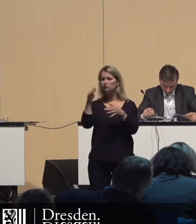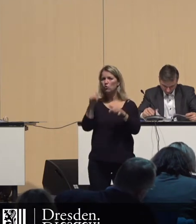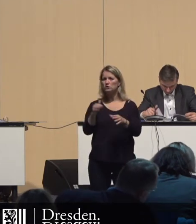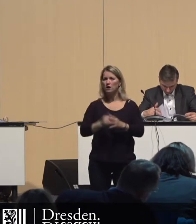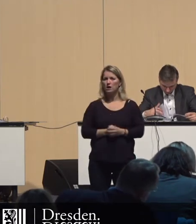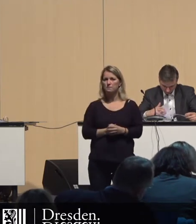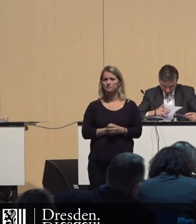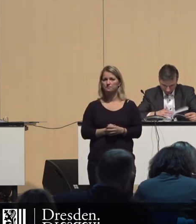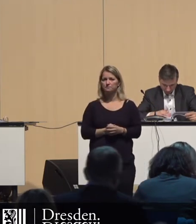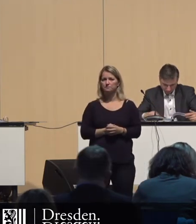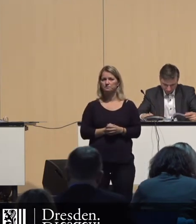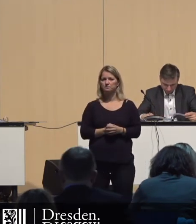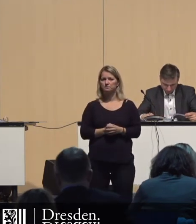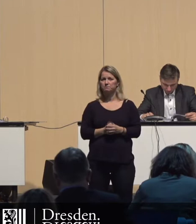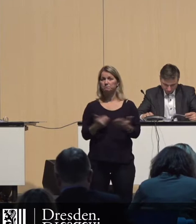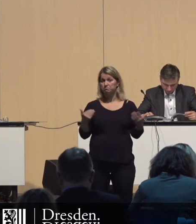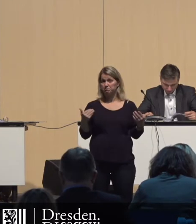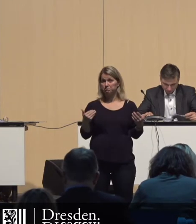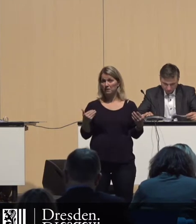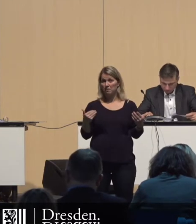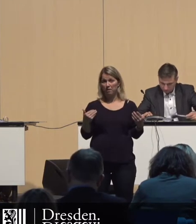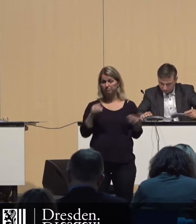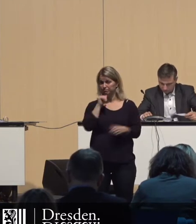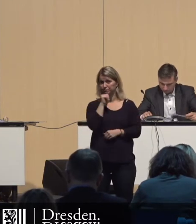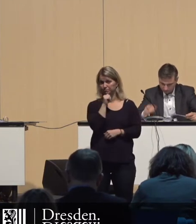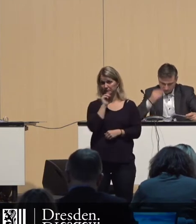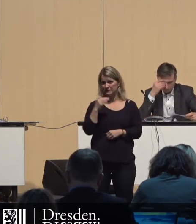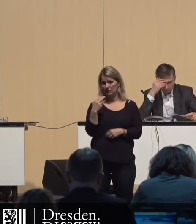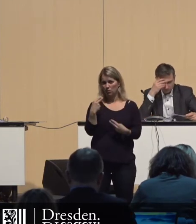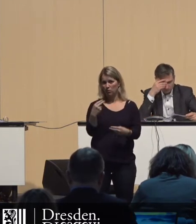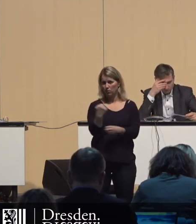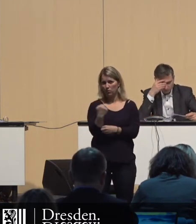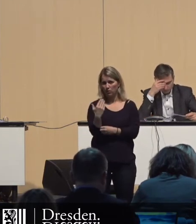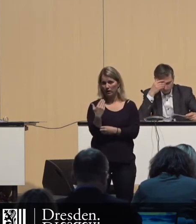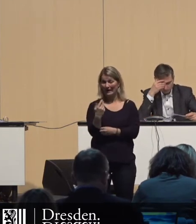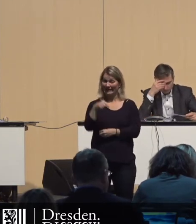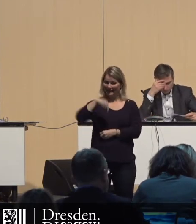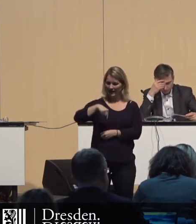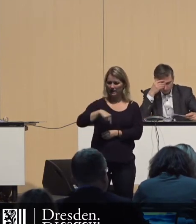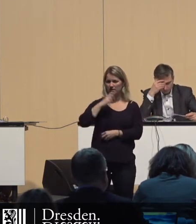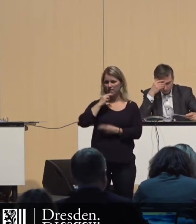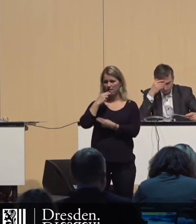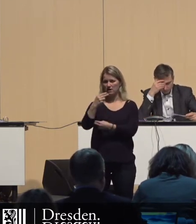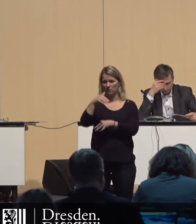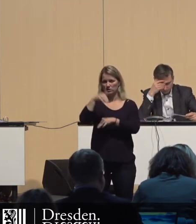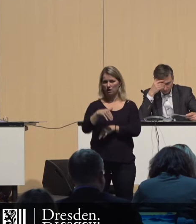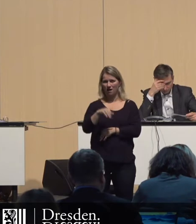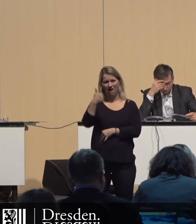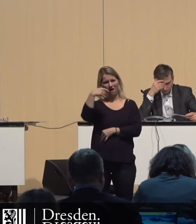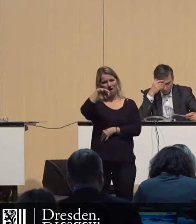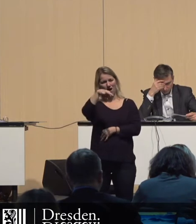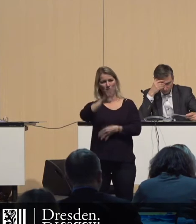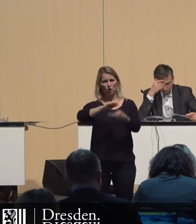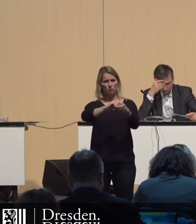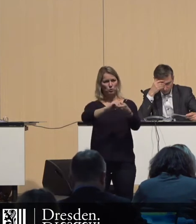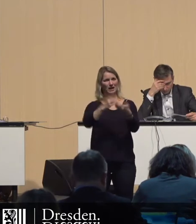Gestatten Sie mir die Bemerkung? Nein. Wir liefern heute an diesem Tag die Antwort darauf, was eine einzelne Kommune für den Klimaschutz